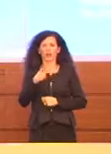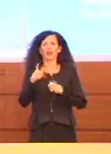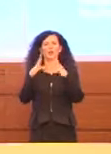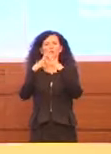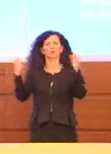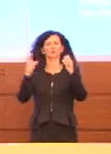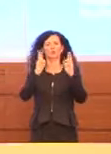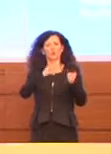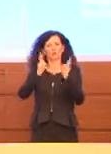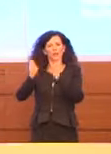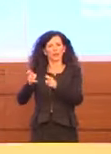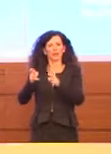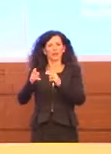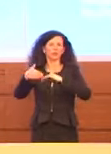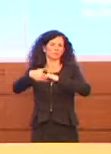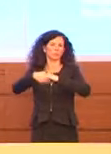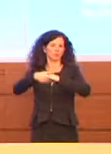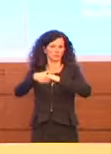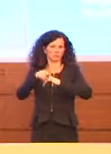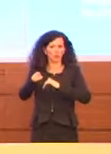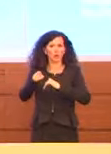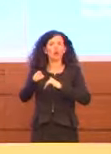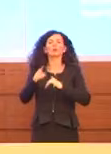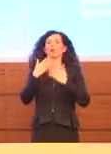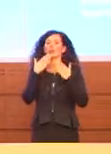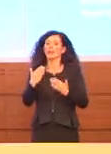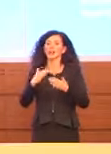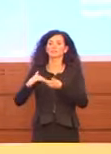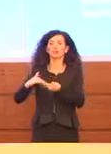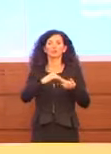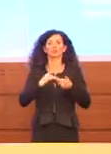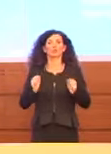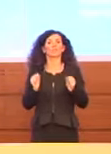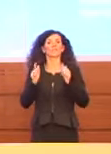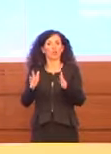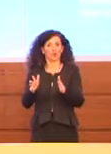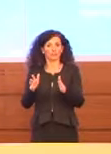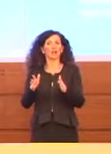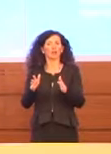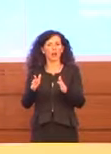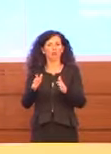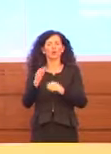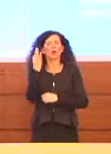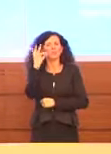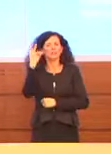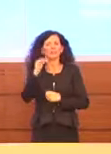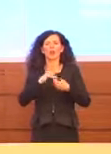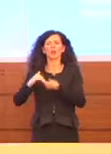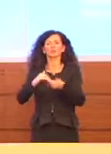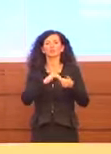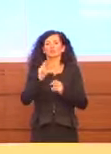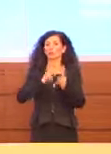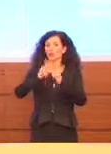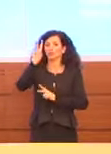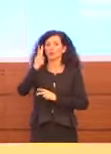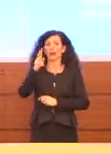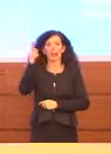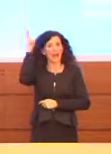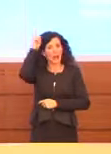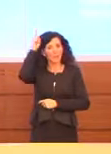realizzate dalle nostre associazioni di volontariato in particolare dall associazione nazionale alpini a bergamo